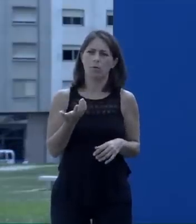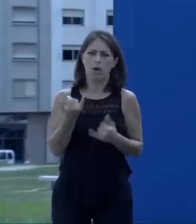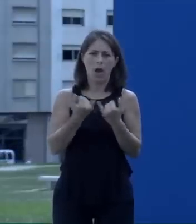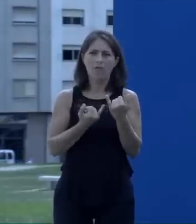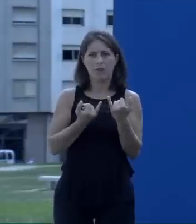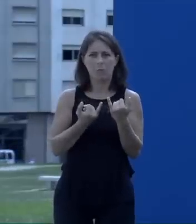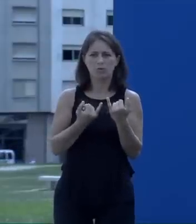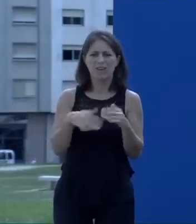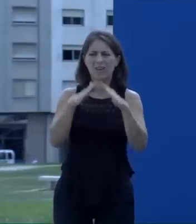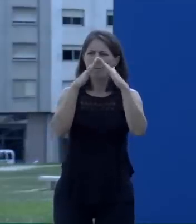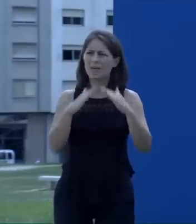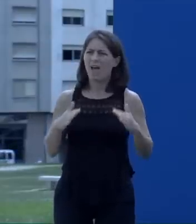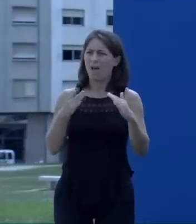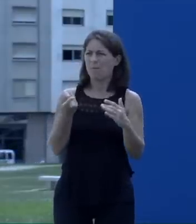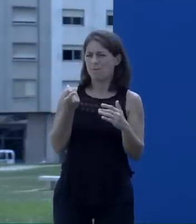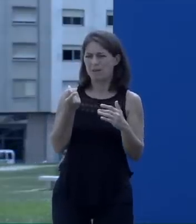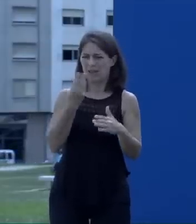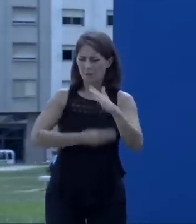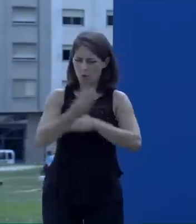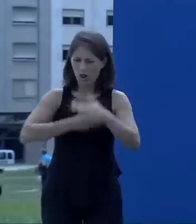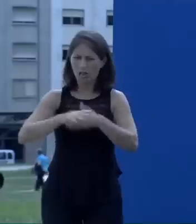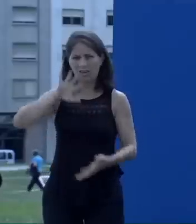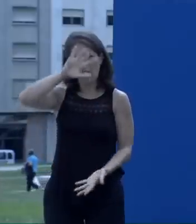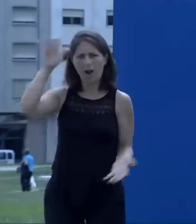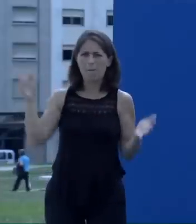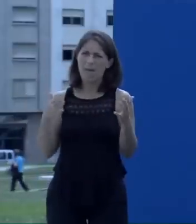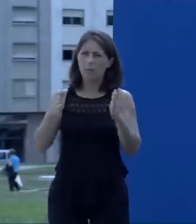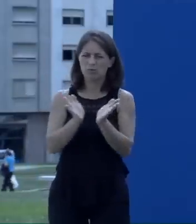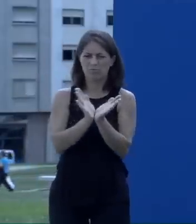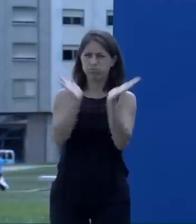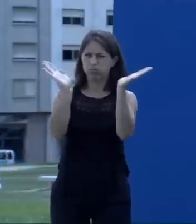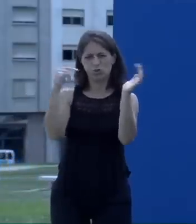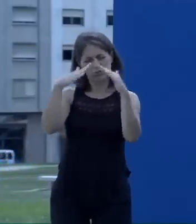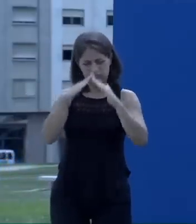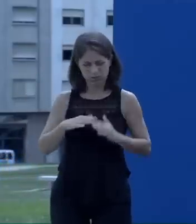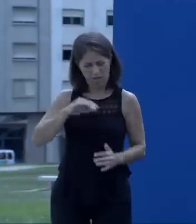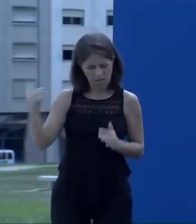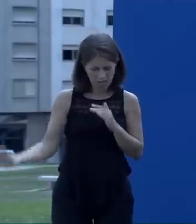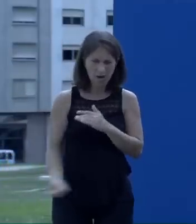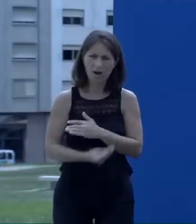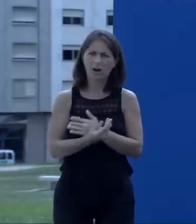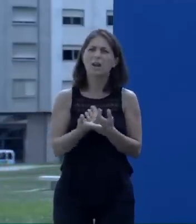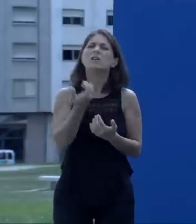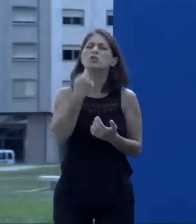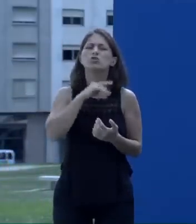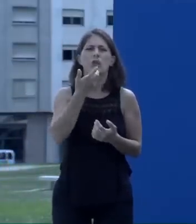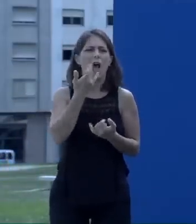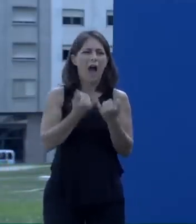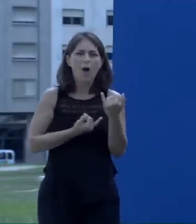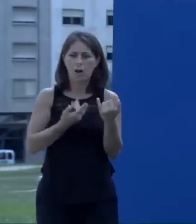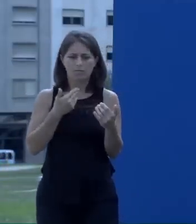pirámide demográfica, acabar ca implosión demográfica na que nos teñen sometidos, pola creación dunhas condicións que fan imposible, fan